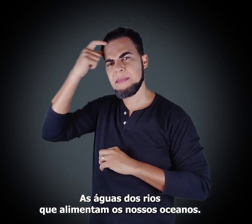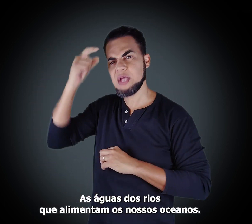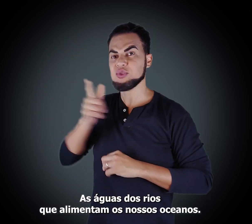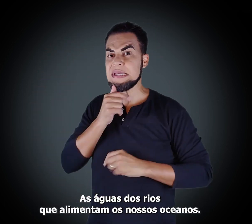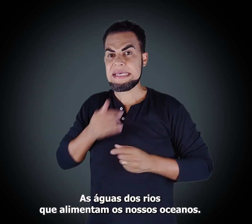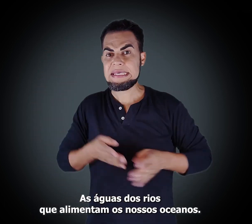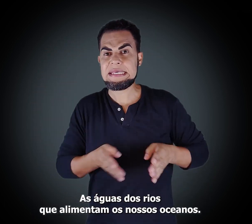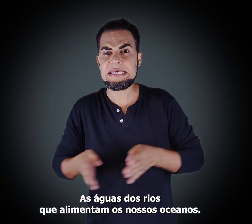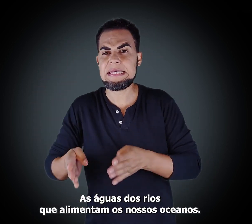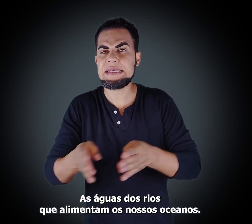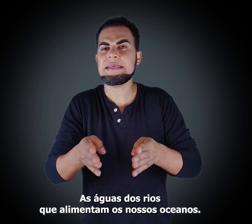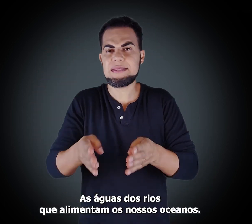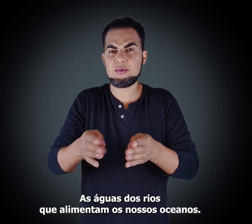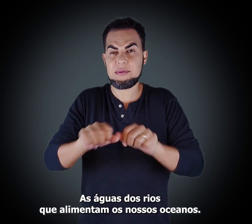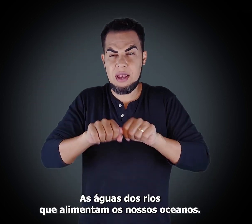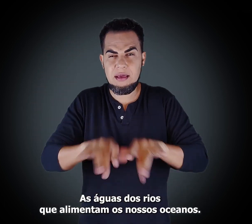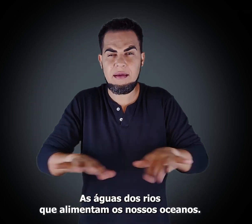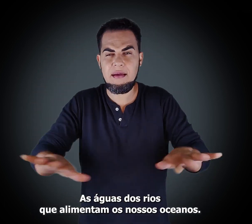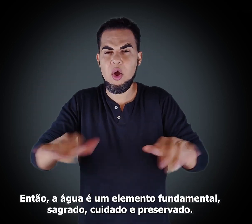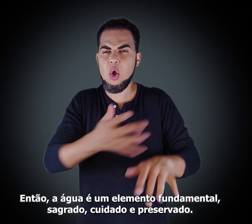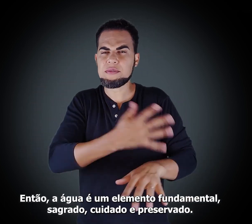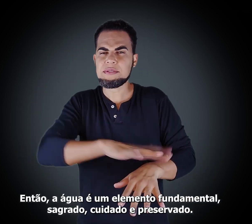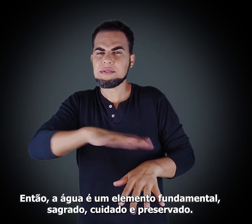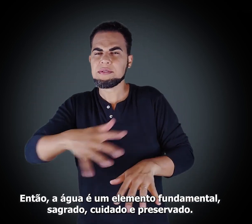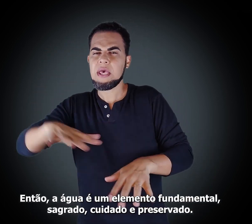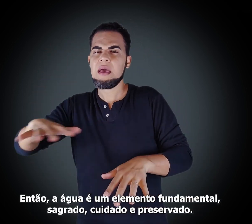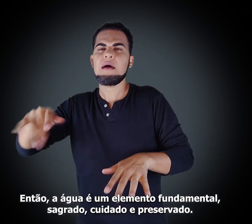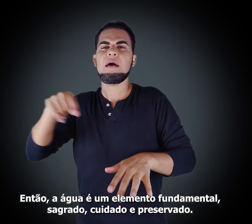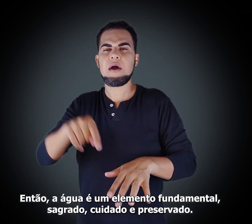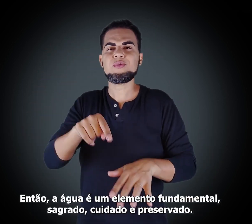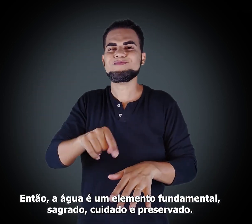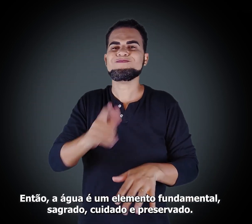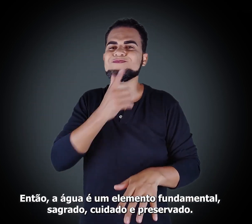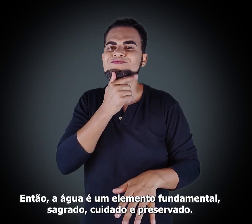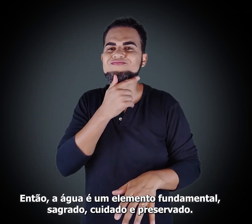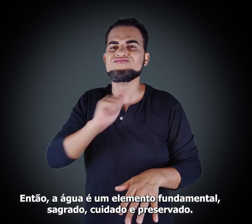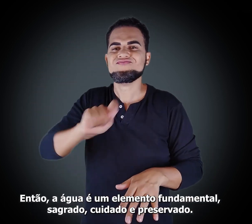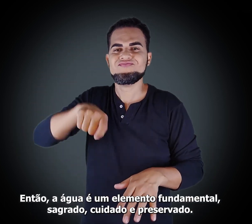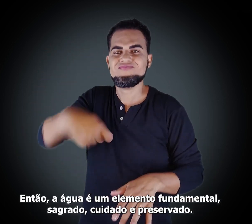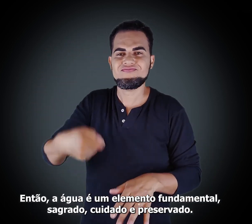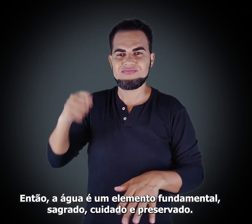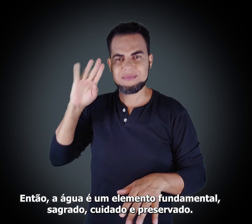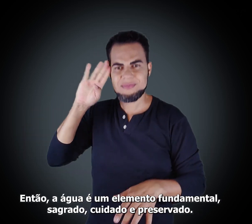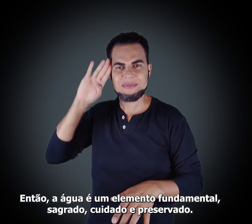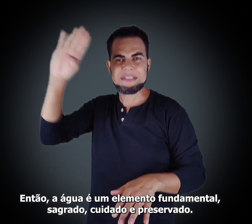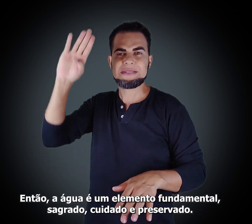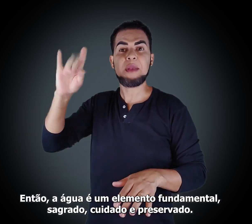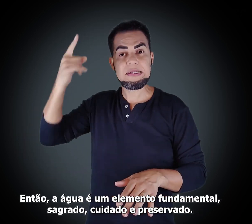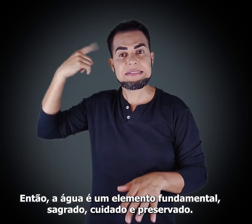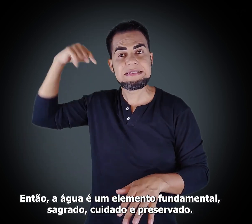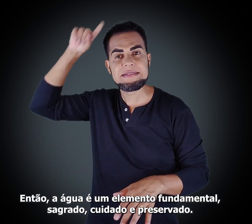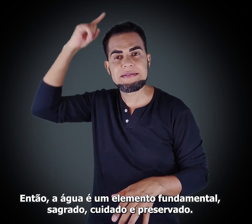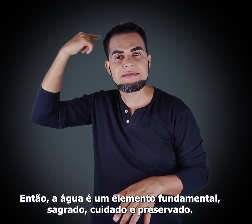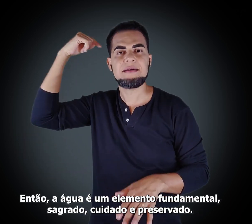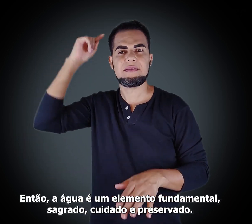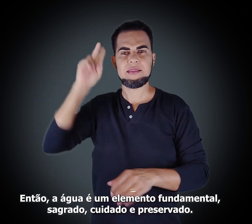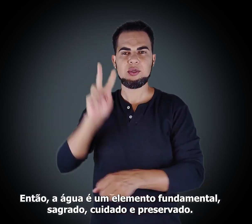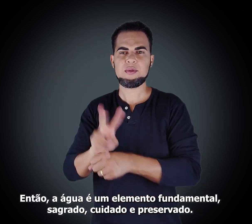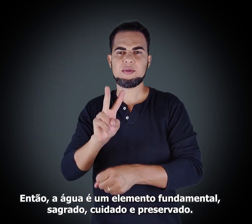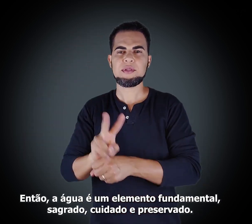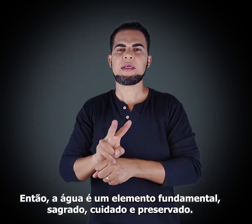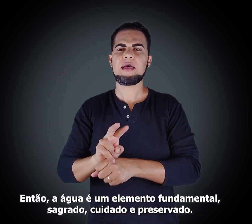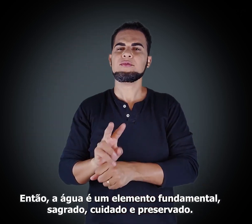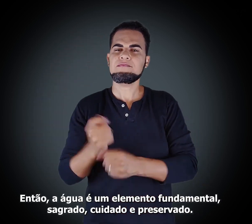do rio que alimentam o nosso oceano. Então, a água é um elemento fundamental, sagrado, cuidado